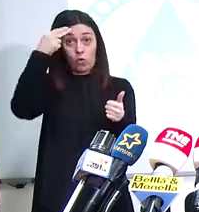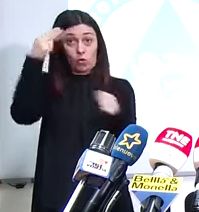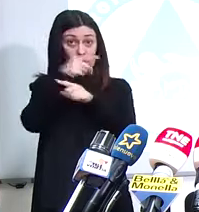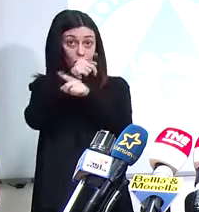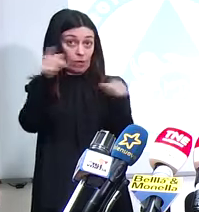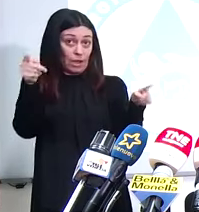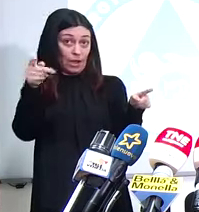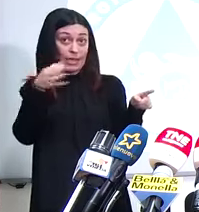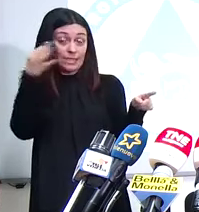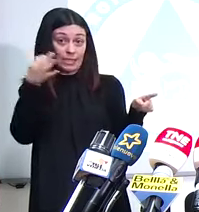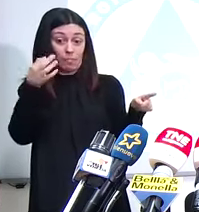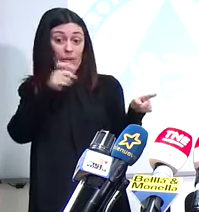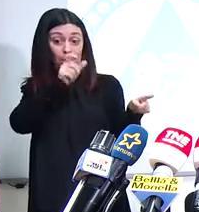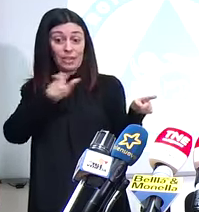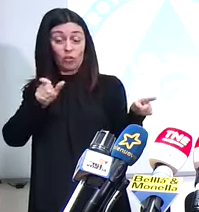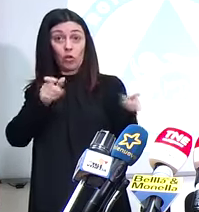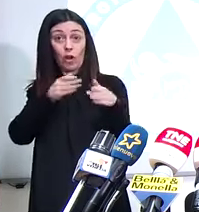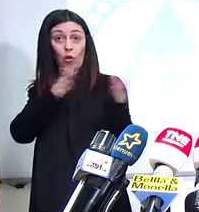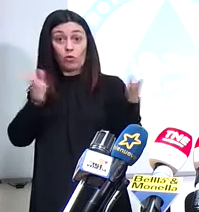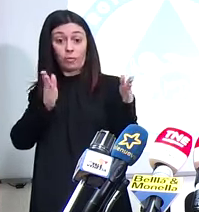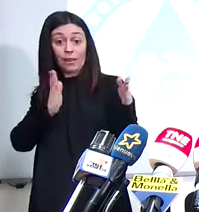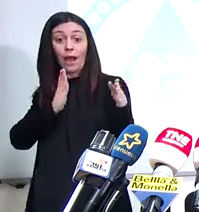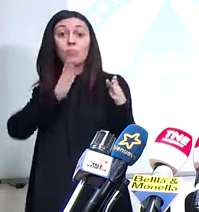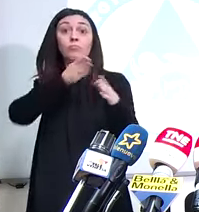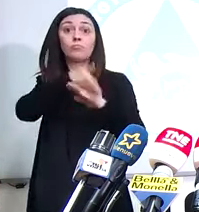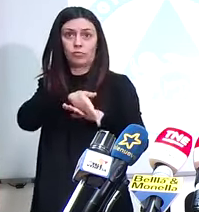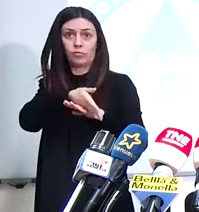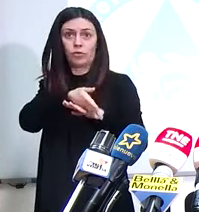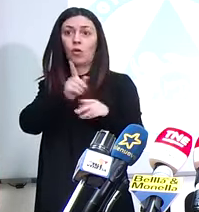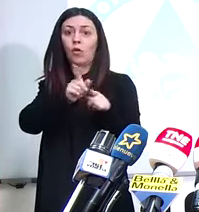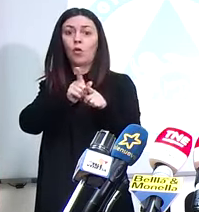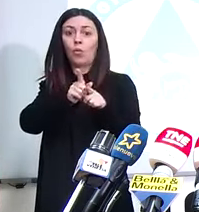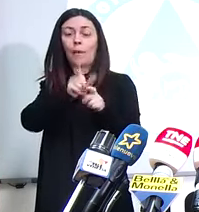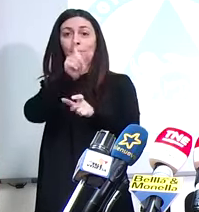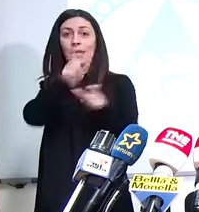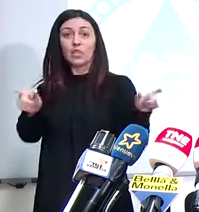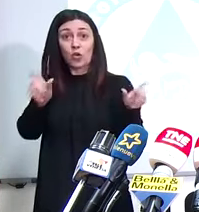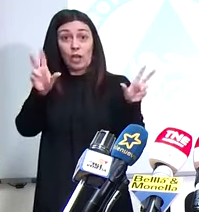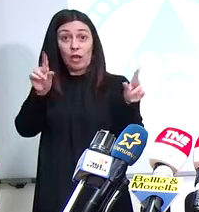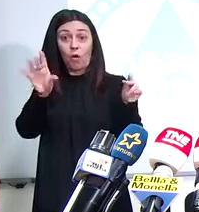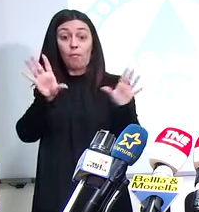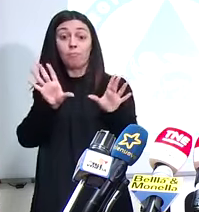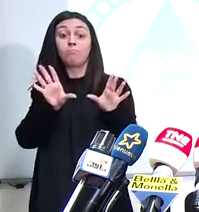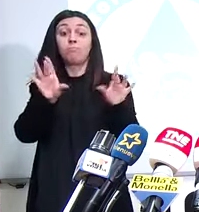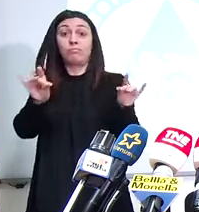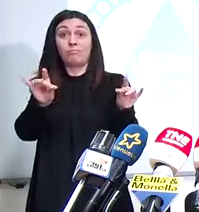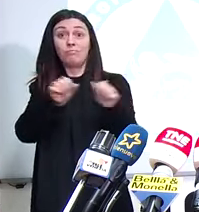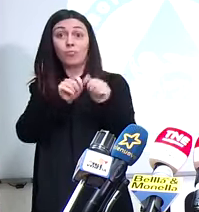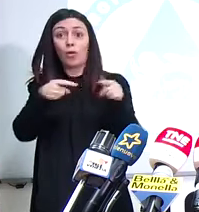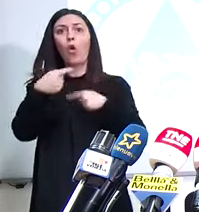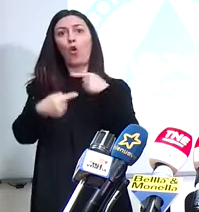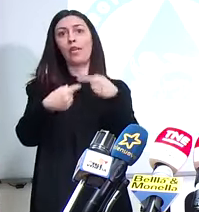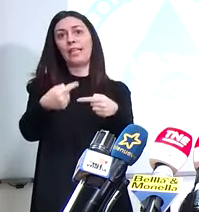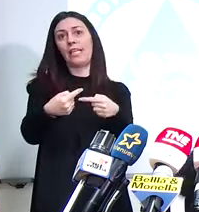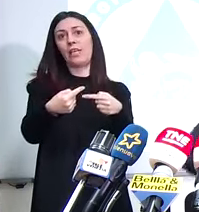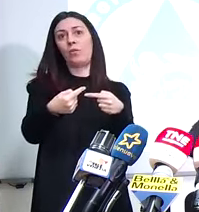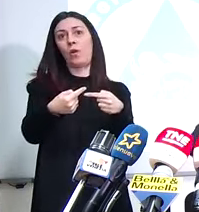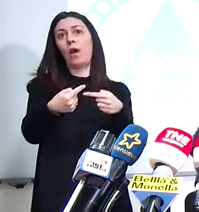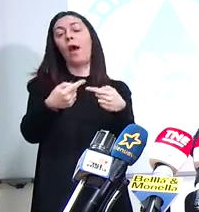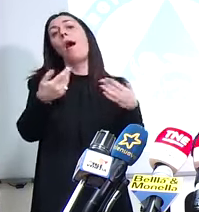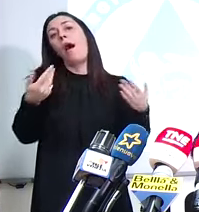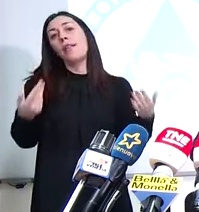sempre prese in carico di nuovi infettati ci sono allora adesso non li vediamo perché si